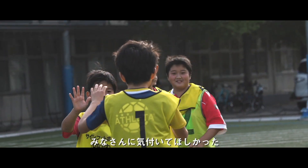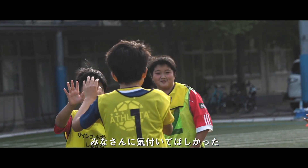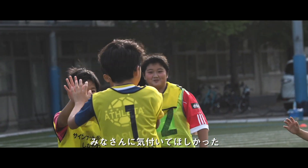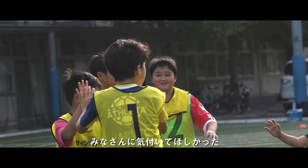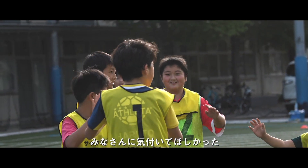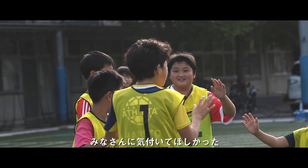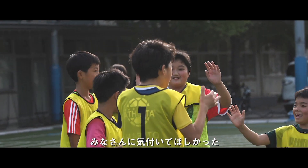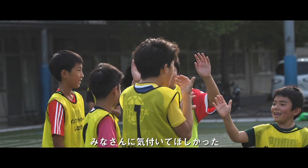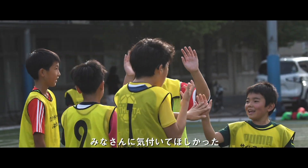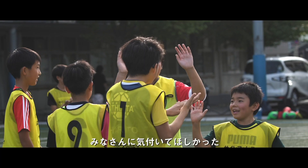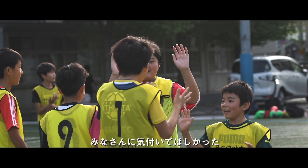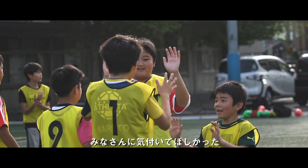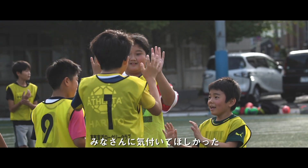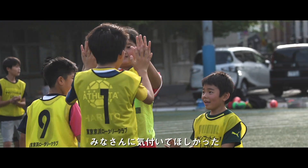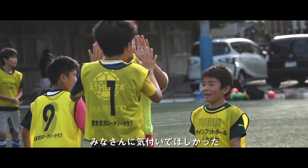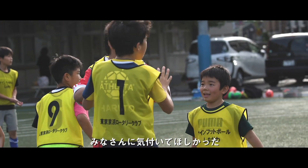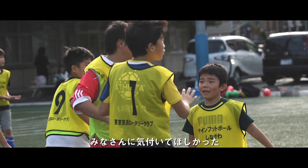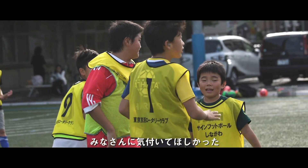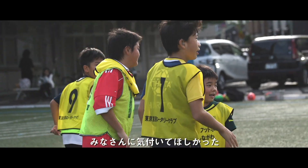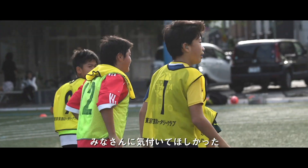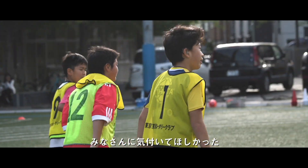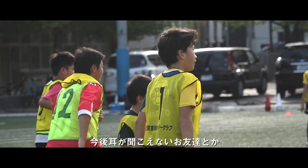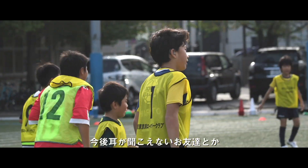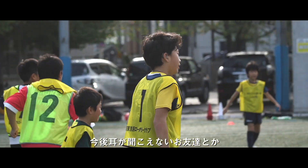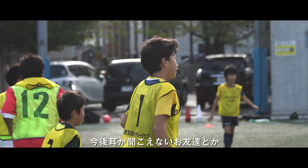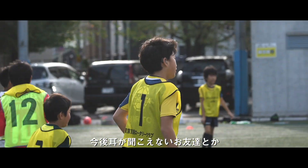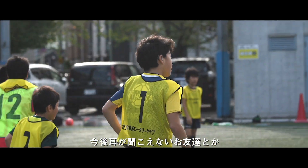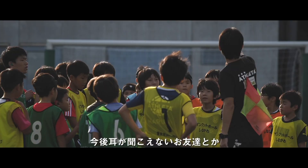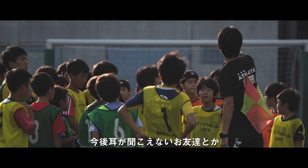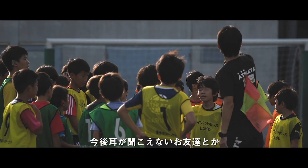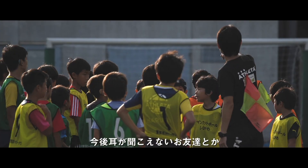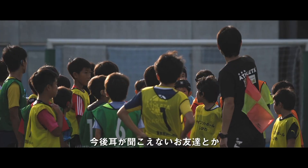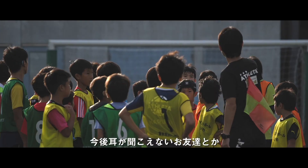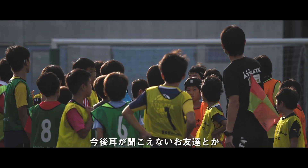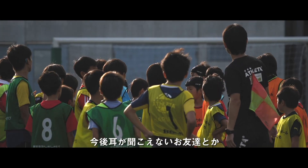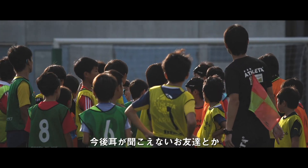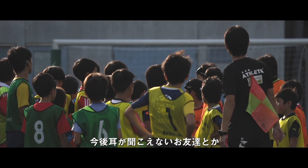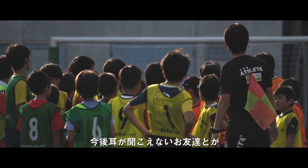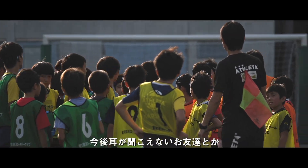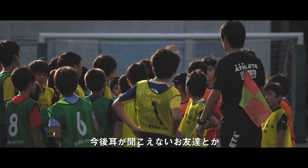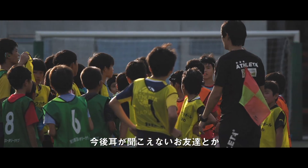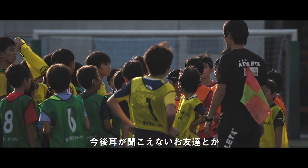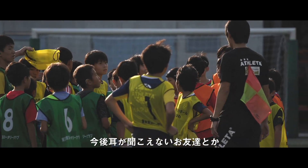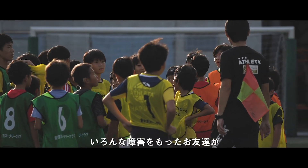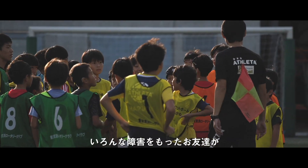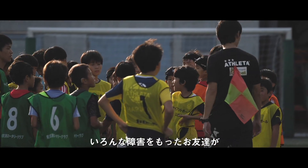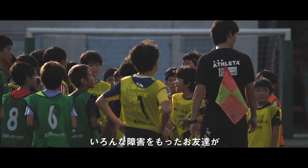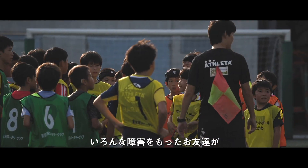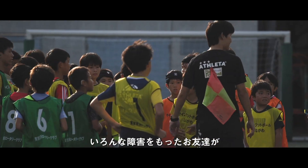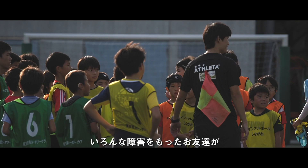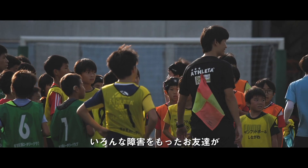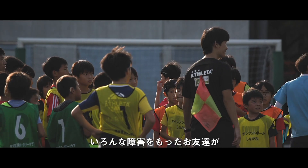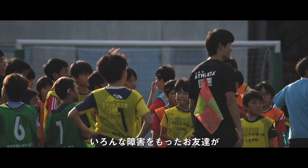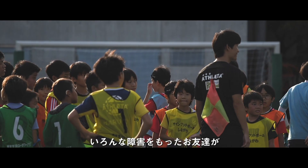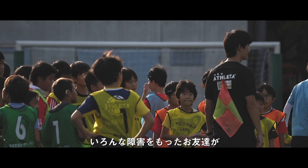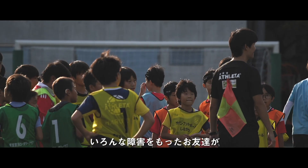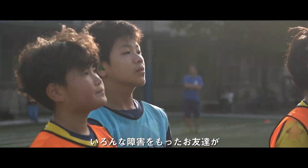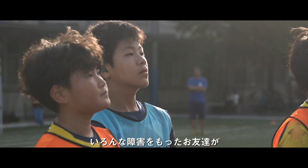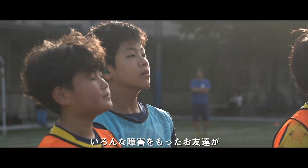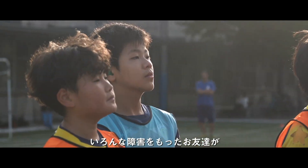った。これを今後もね、自分のチームで聞こえないお友達とか、いろんな障害を持ったお友達がね、